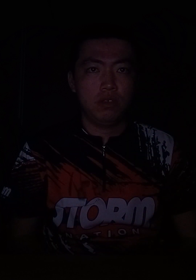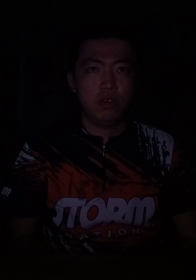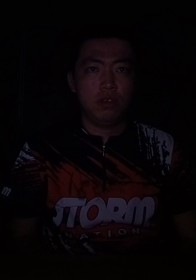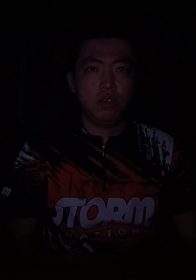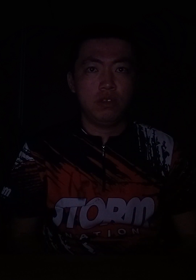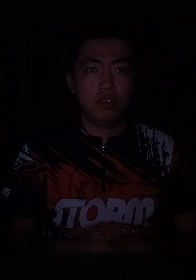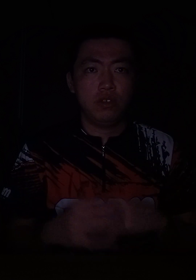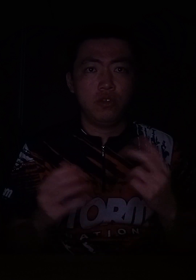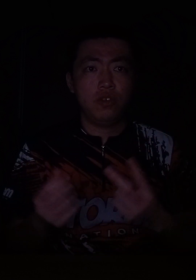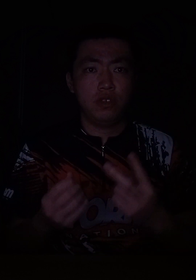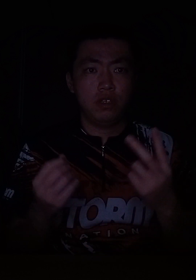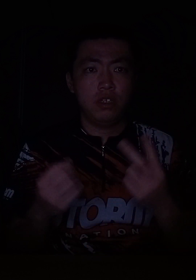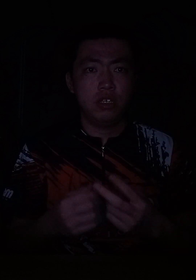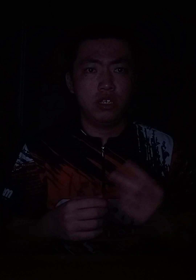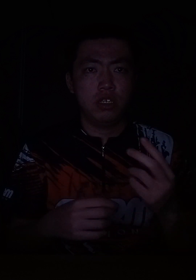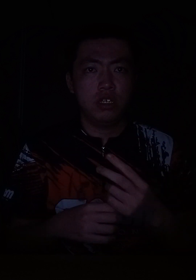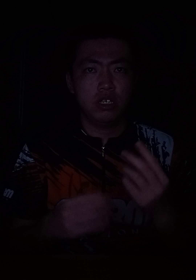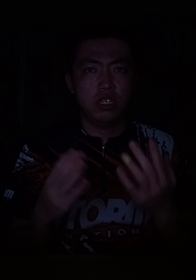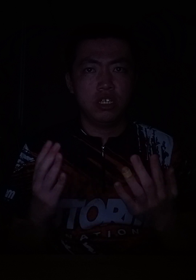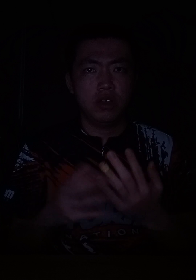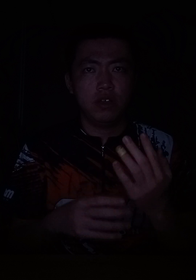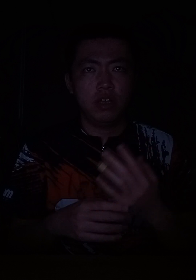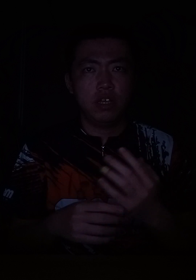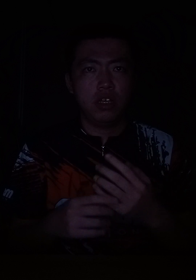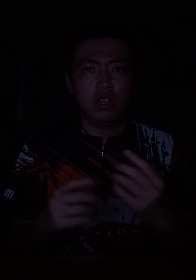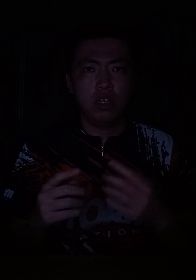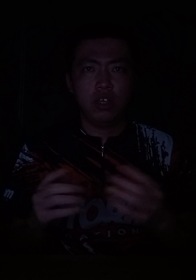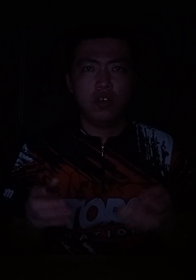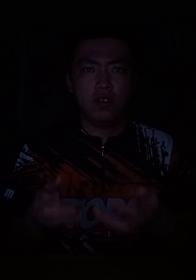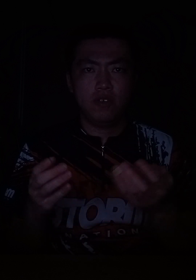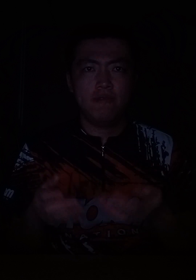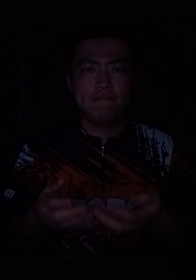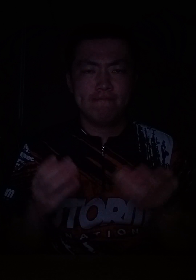20층으로 걸어오는데 걸릴 시간만 10여 분. 그만큼 업무 강도는 늘어나는 겁니다.